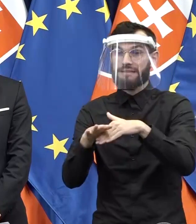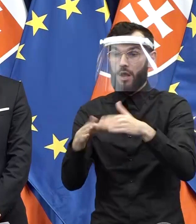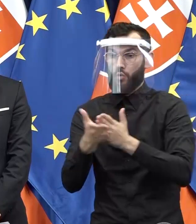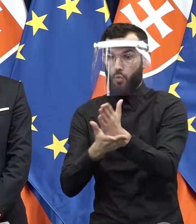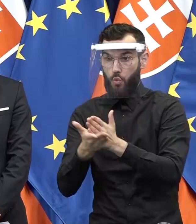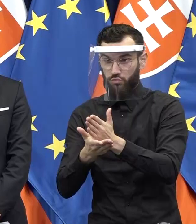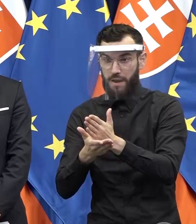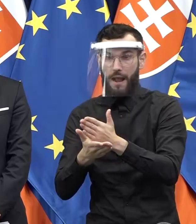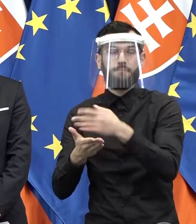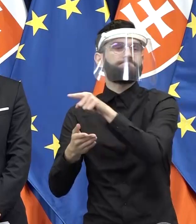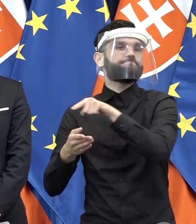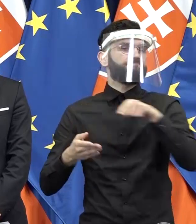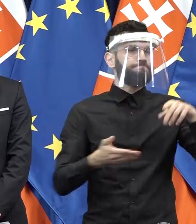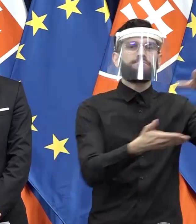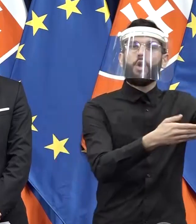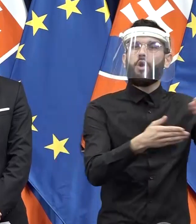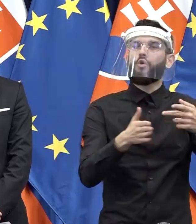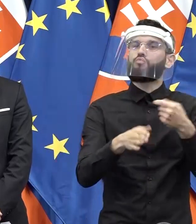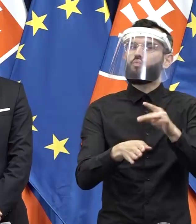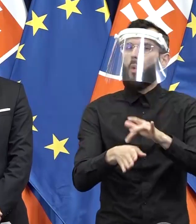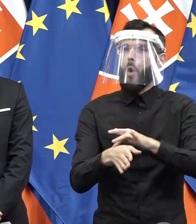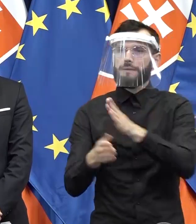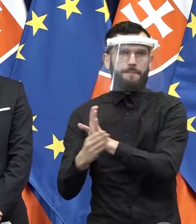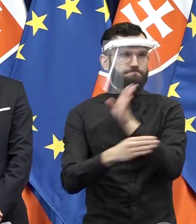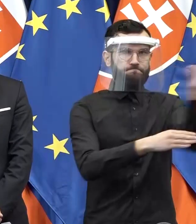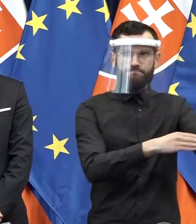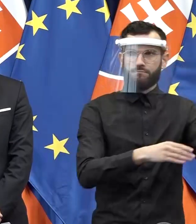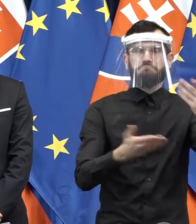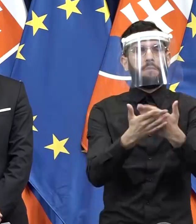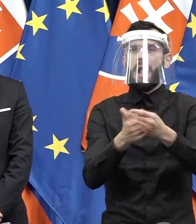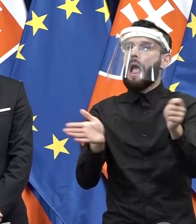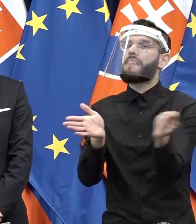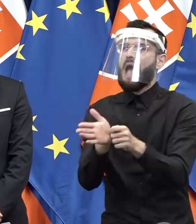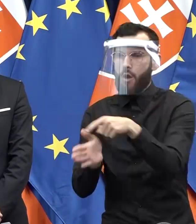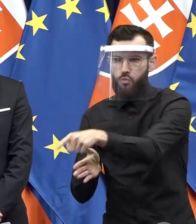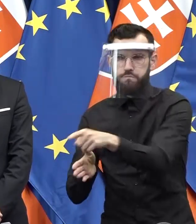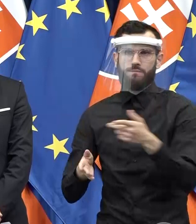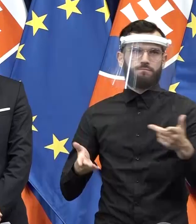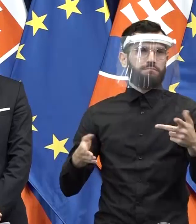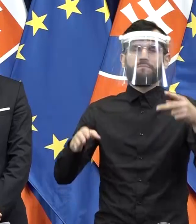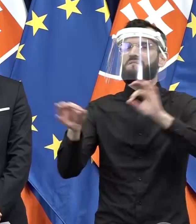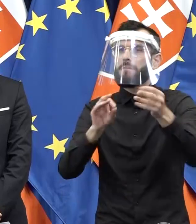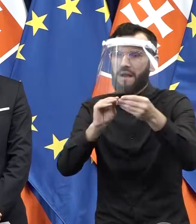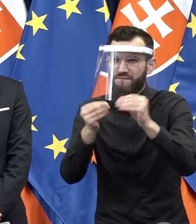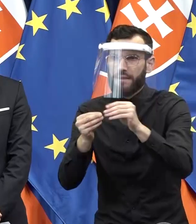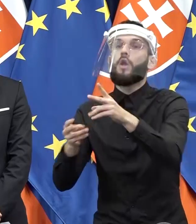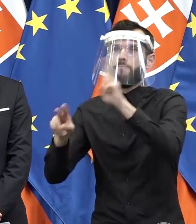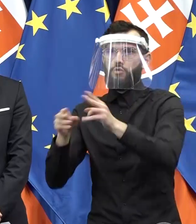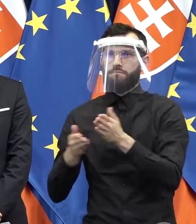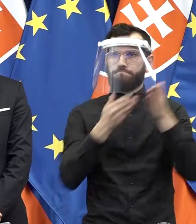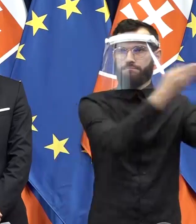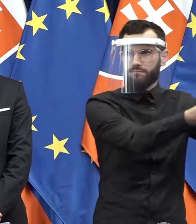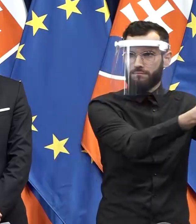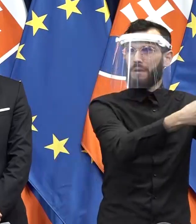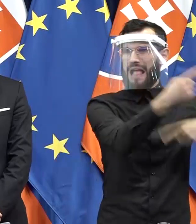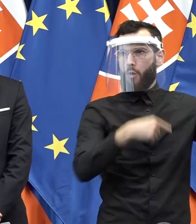službu tým jednotlivým dôchodcom doma. Čiže išli nakúpiť, išli na poštu, vybavili jednoducho veci, ktoré treba vybaviť, aby